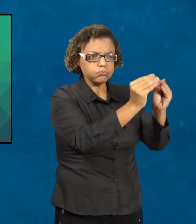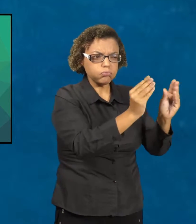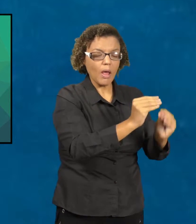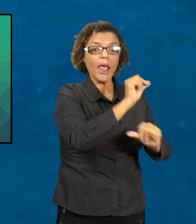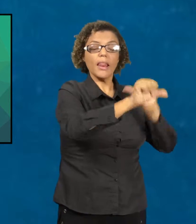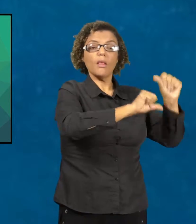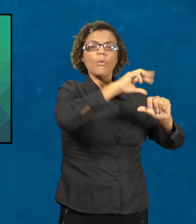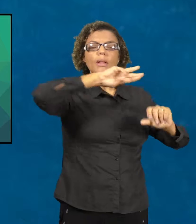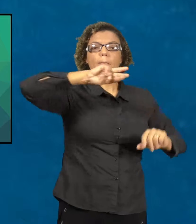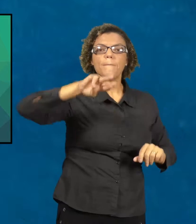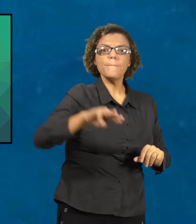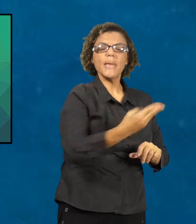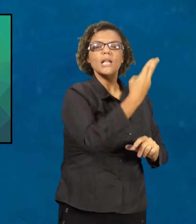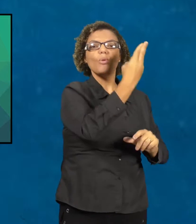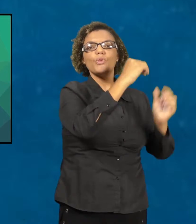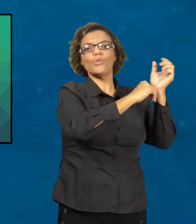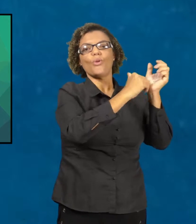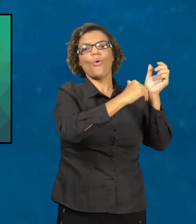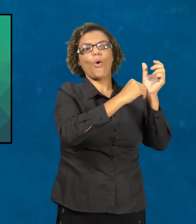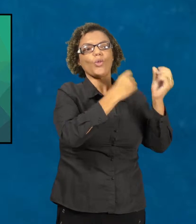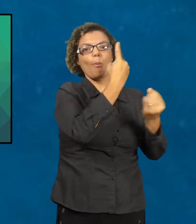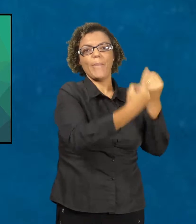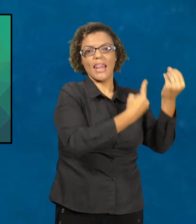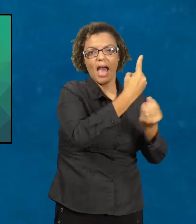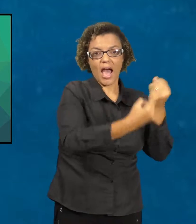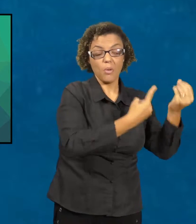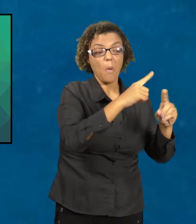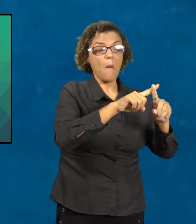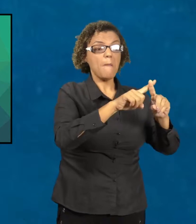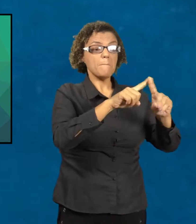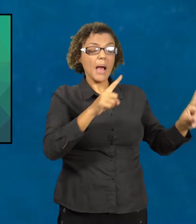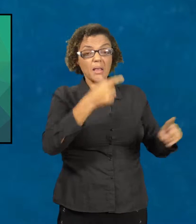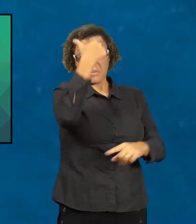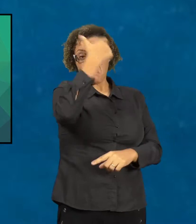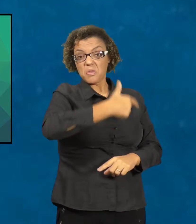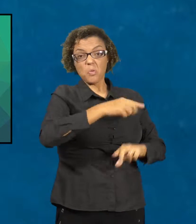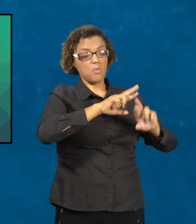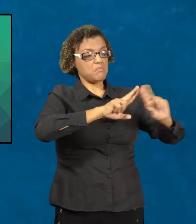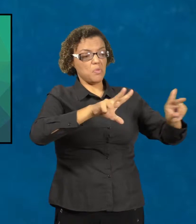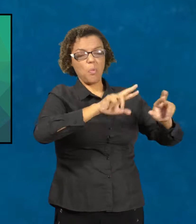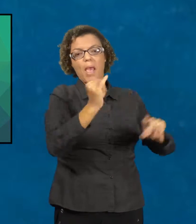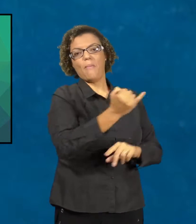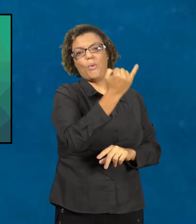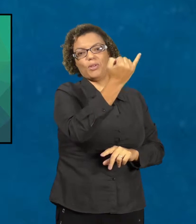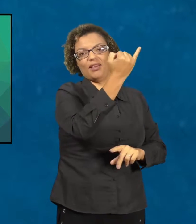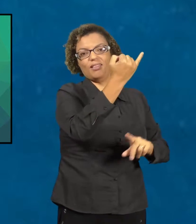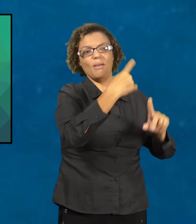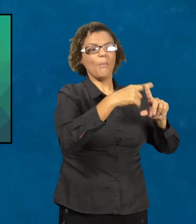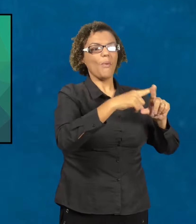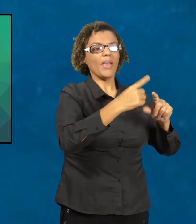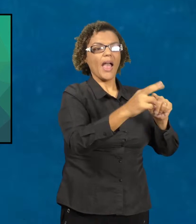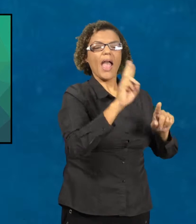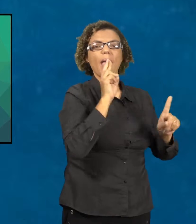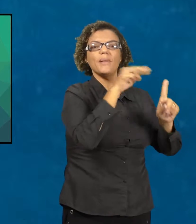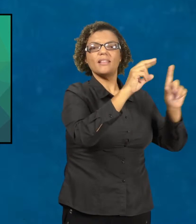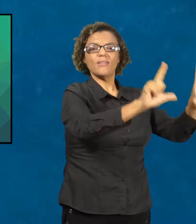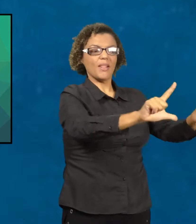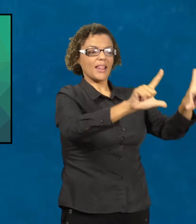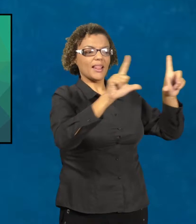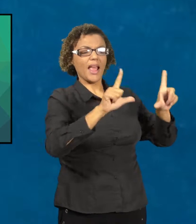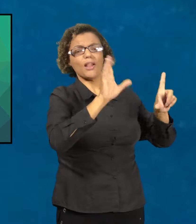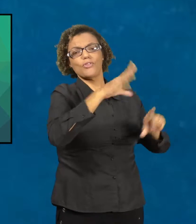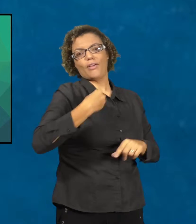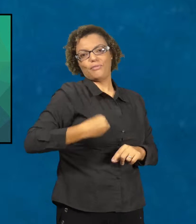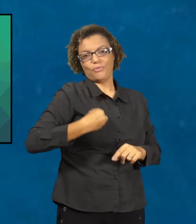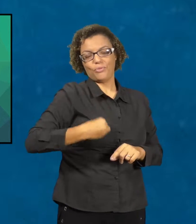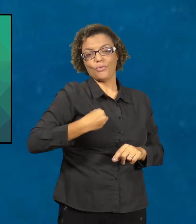códigos binários. Mas para ele isso não é importante. A representação na tela já é funcional. E é isso que propõe